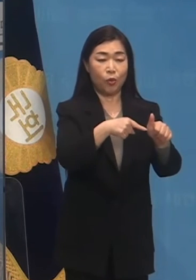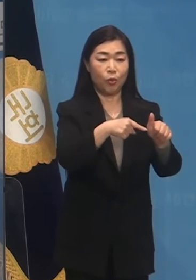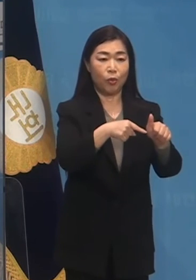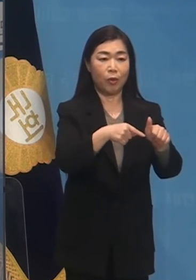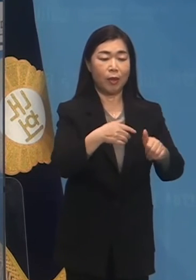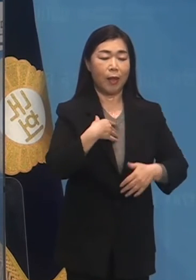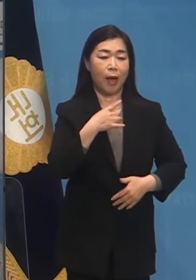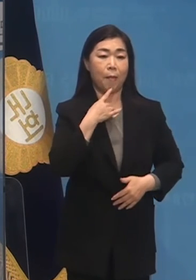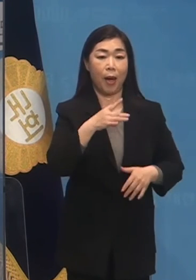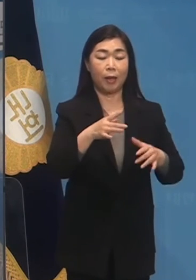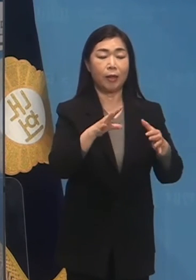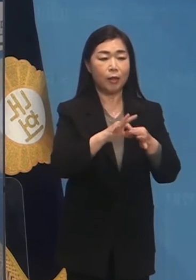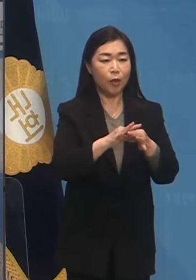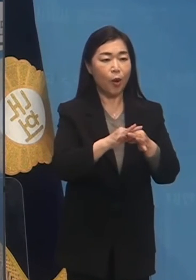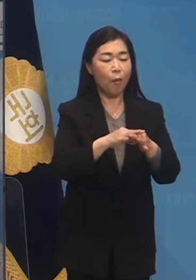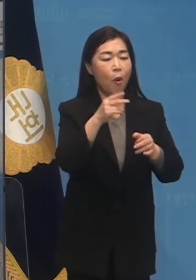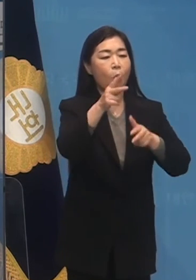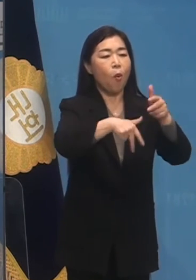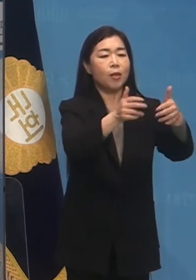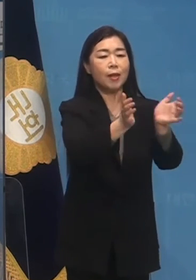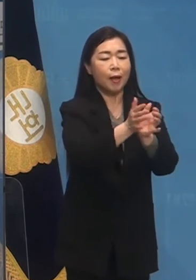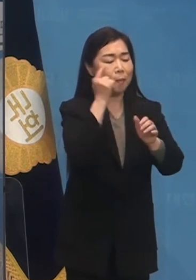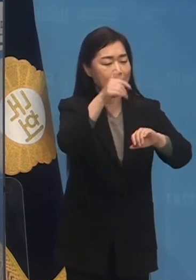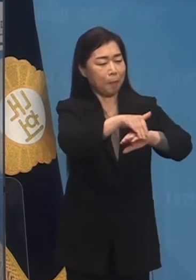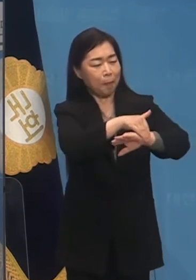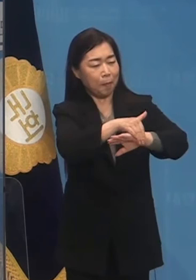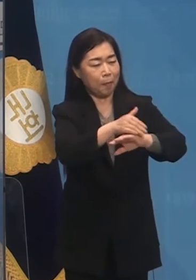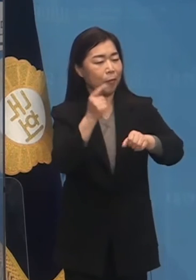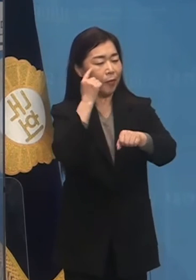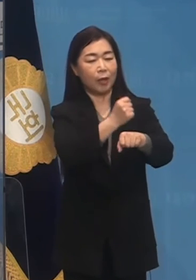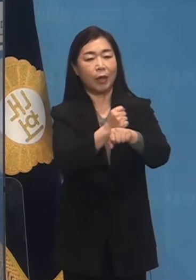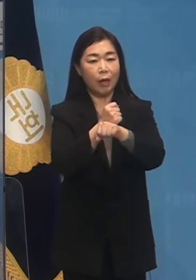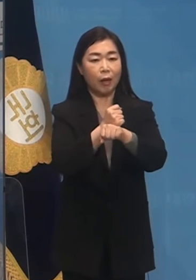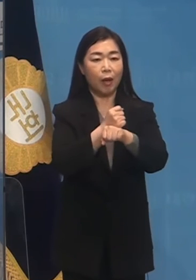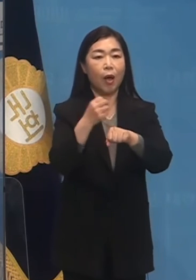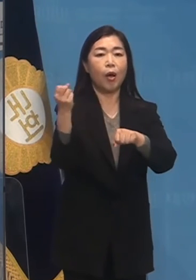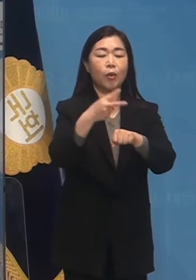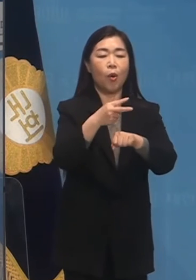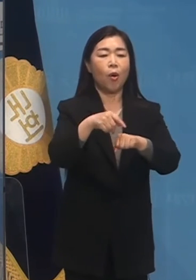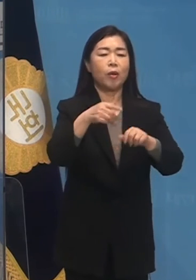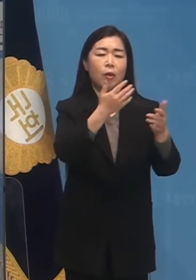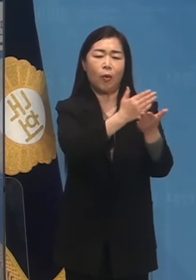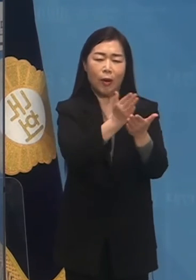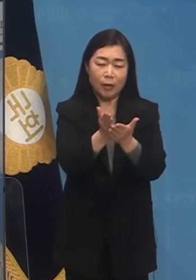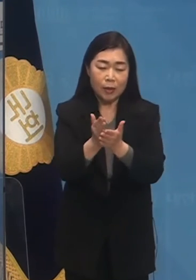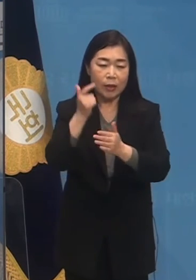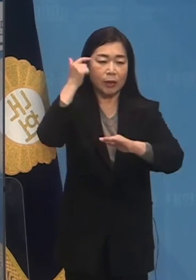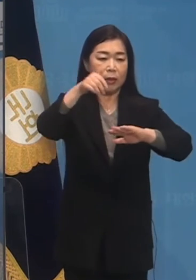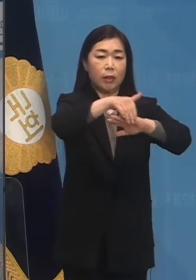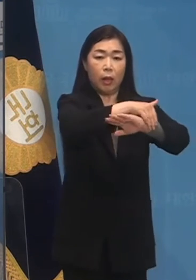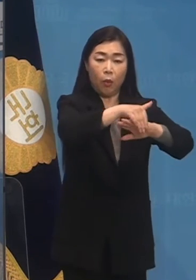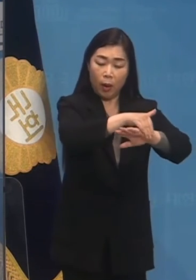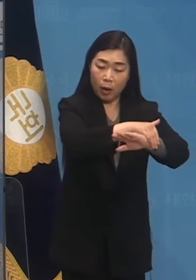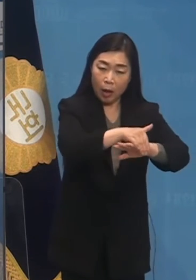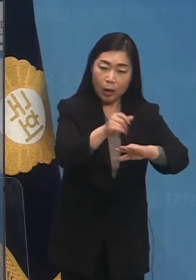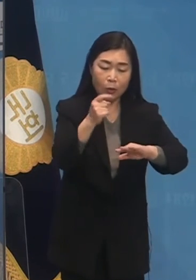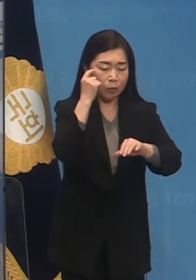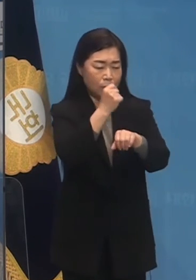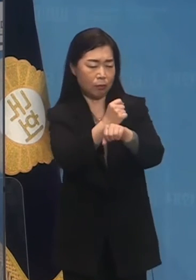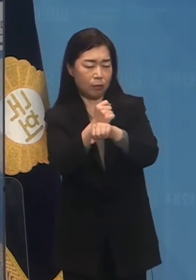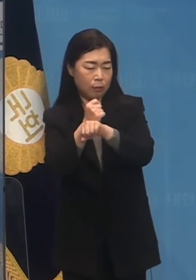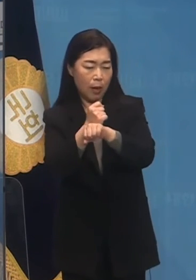남한의 북한공단에 대한 구상, 펜드럼 밸리에 대한 계획과